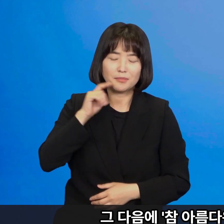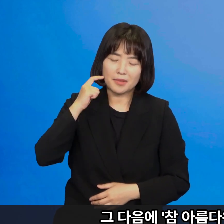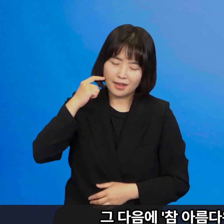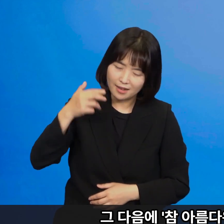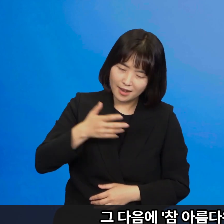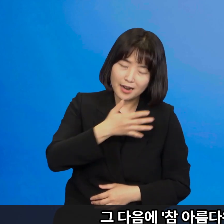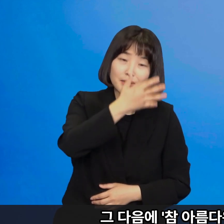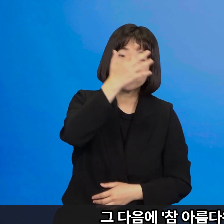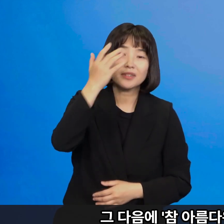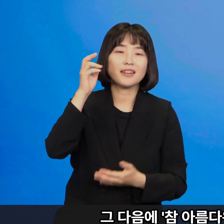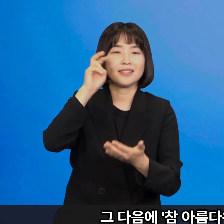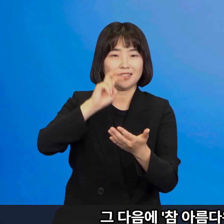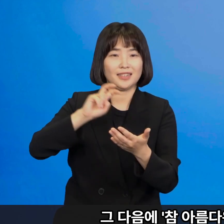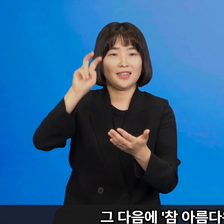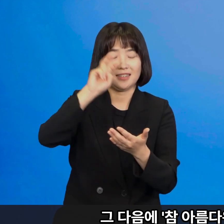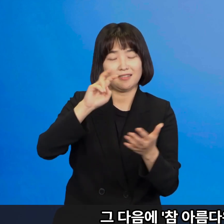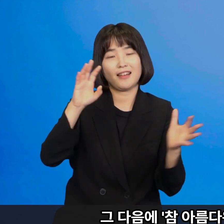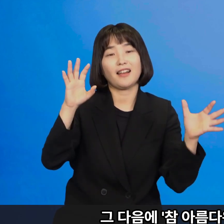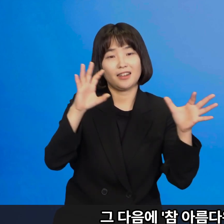아름다워라 이렇게 이어지는 거야.